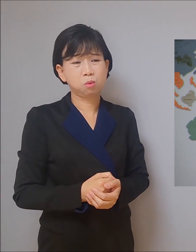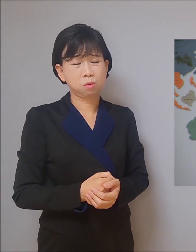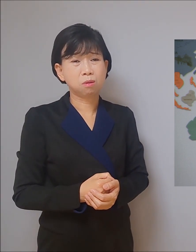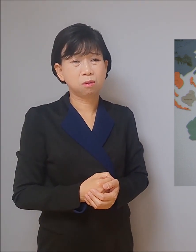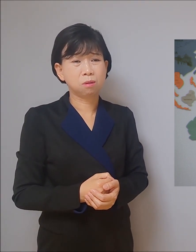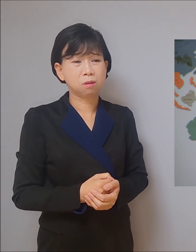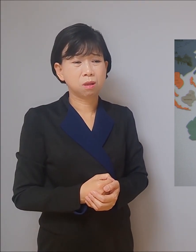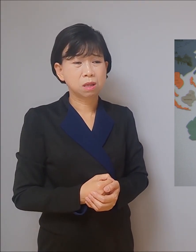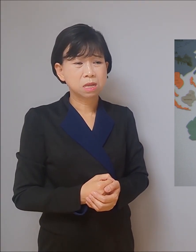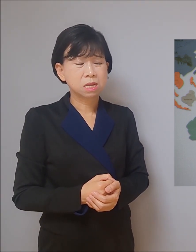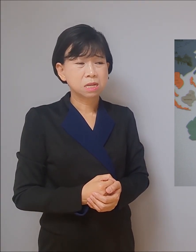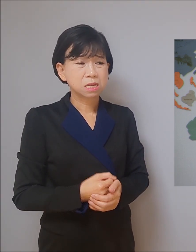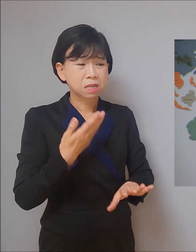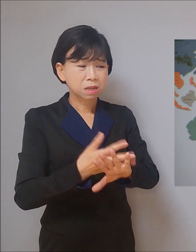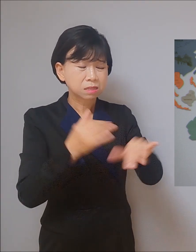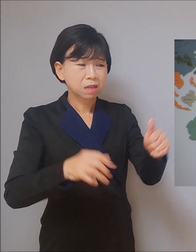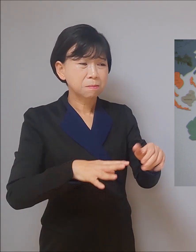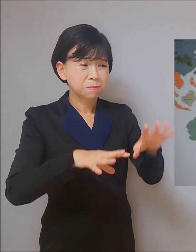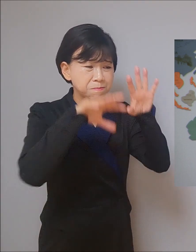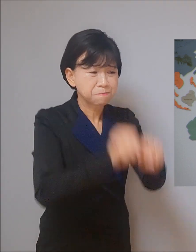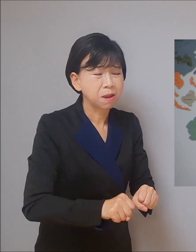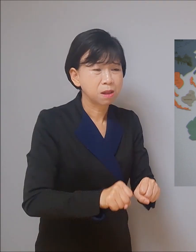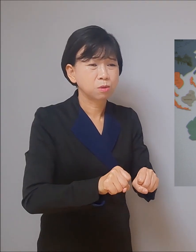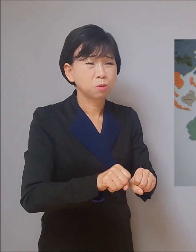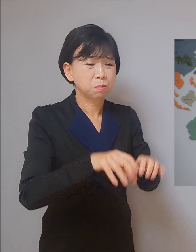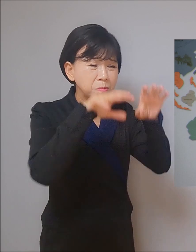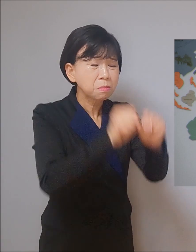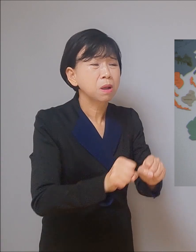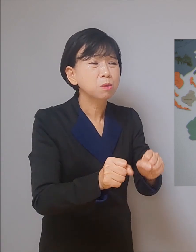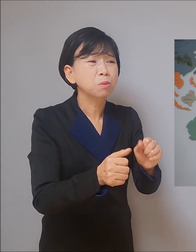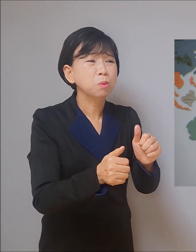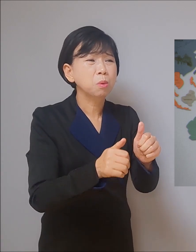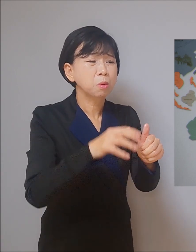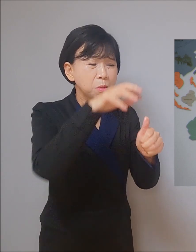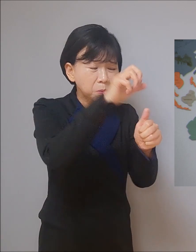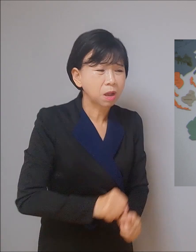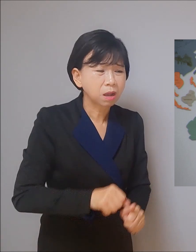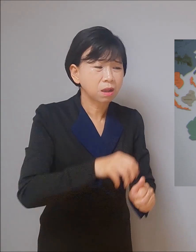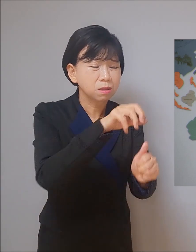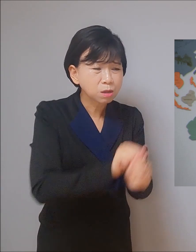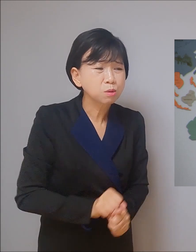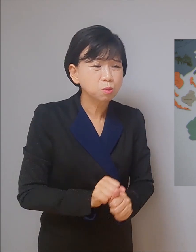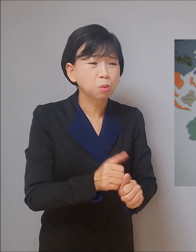밟고 올라가야 더 높은 자리에 갈 수 있는 거죠.